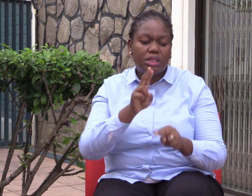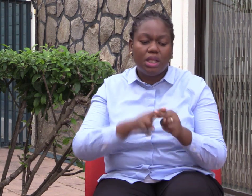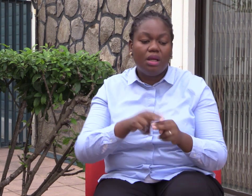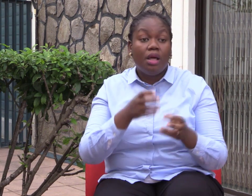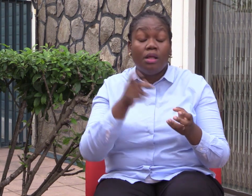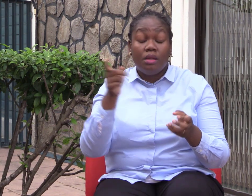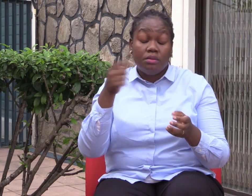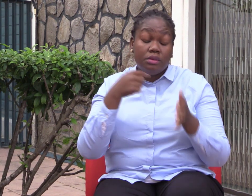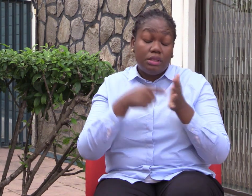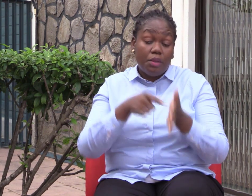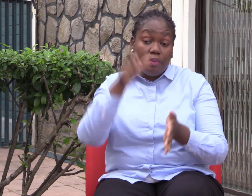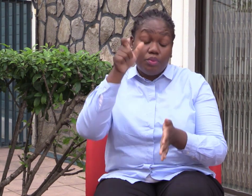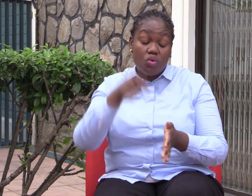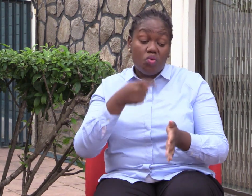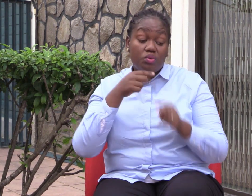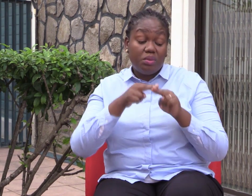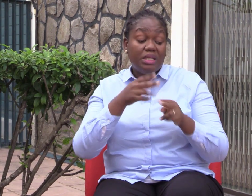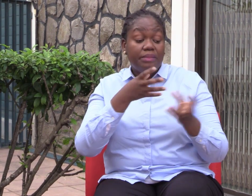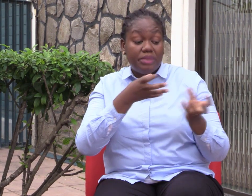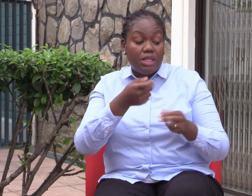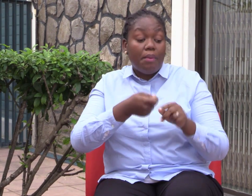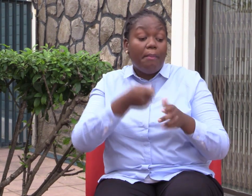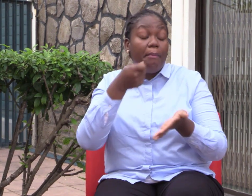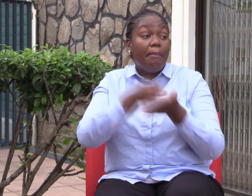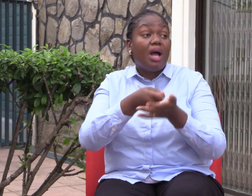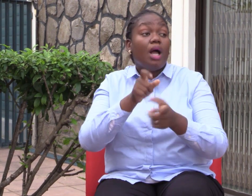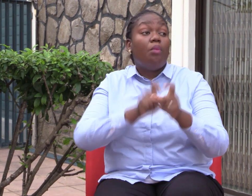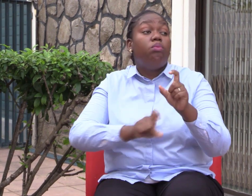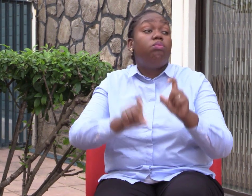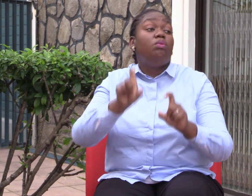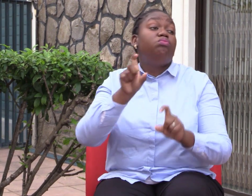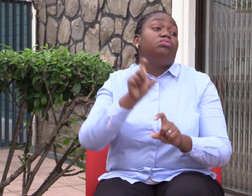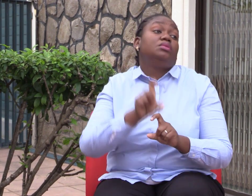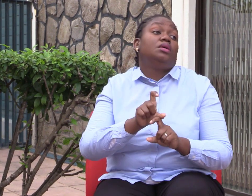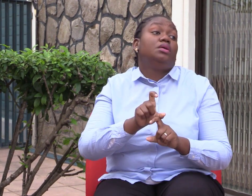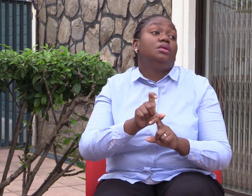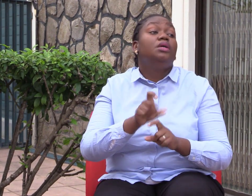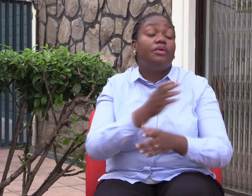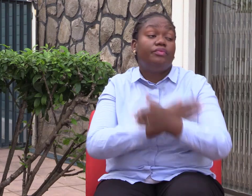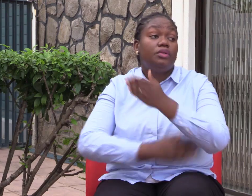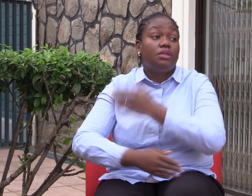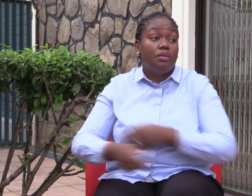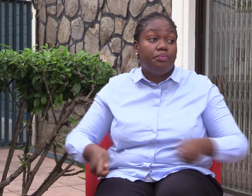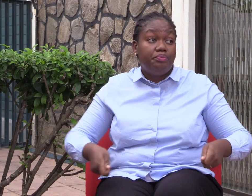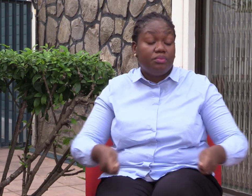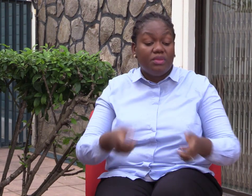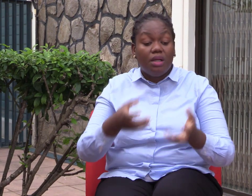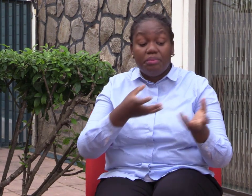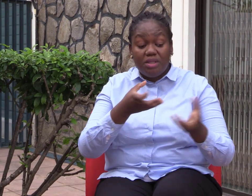E para uma pessoa com deficiência física, ela paga